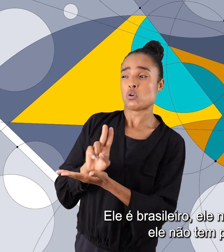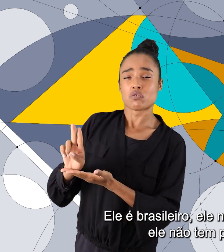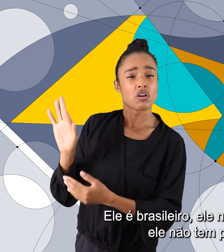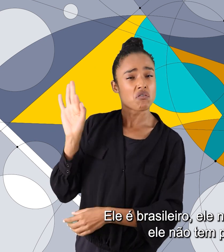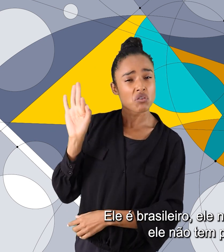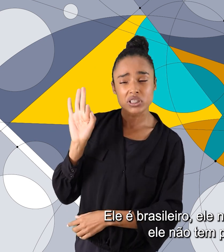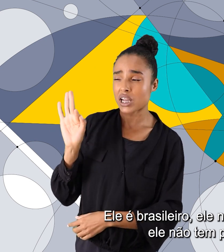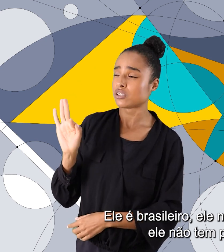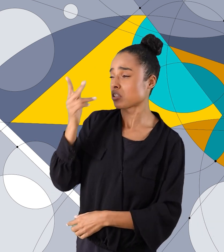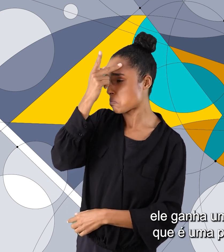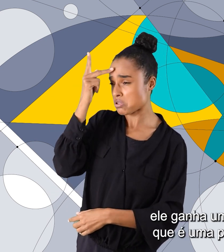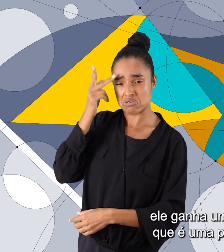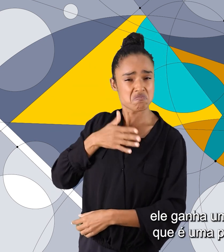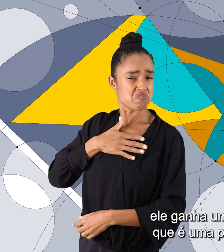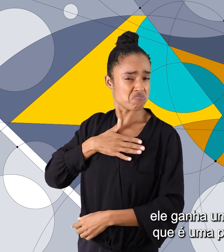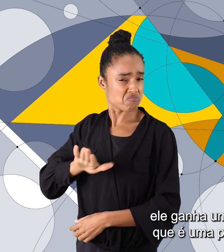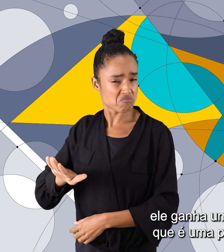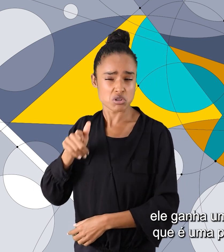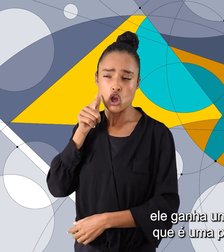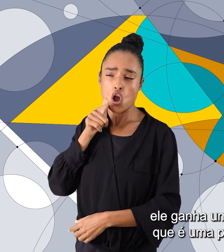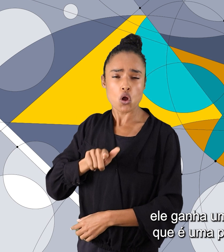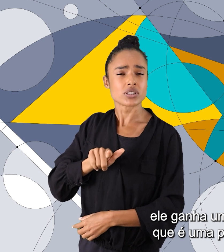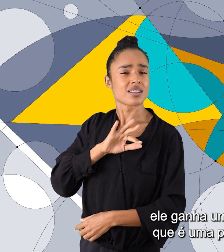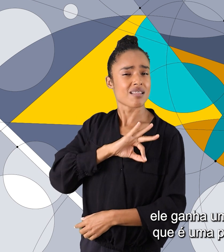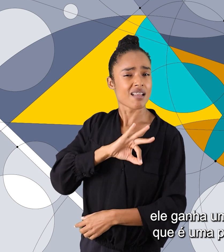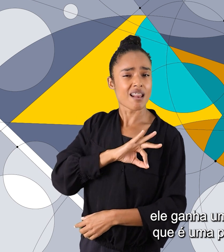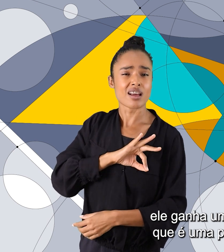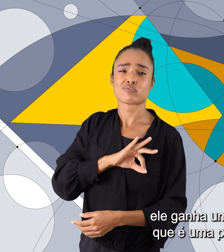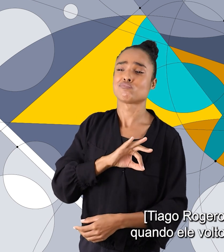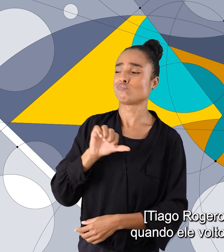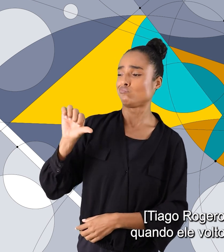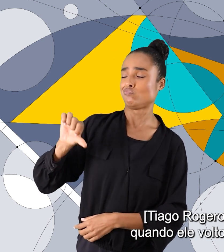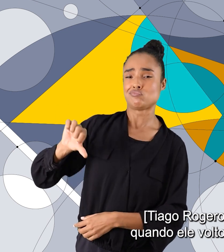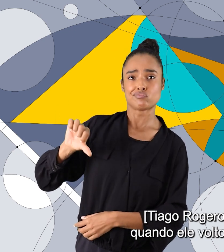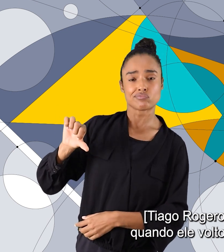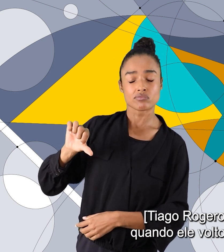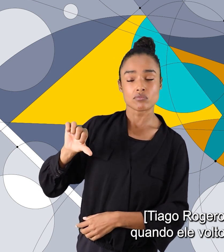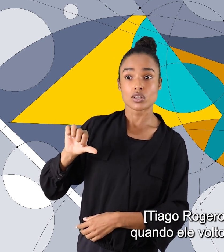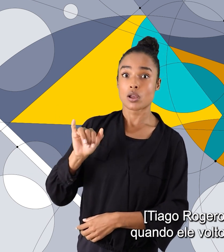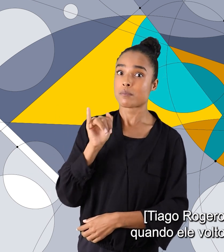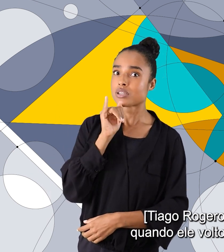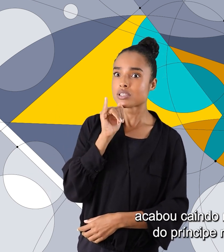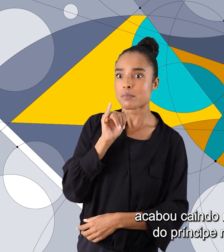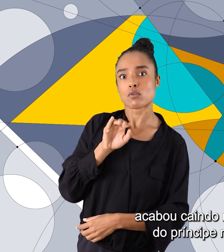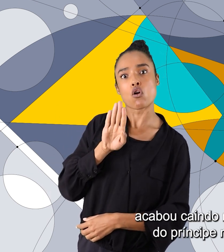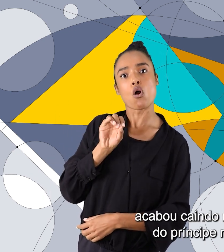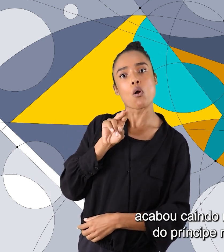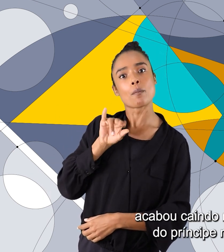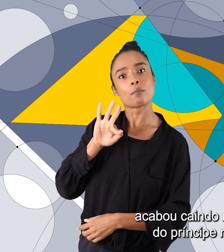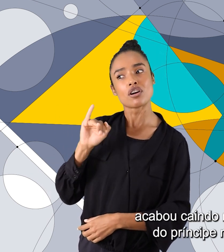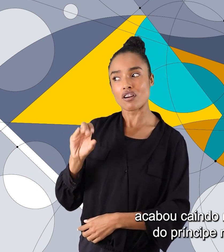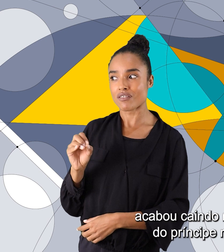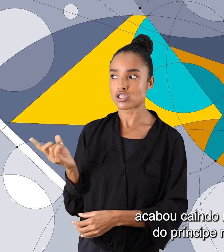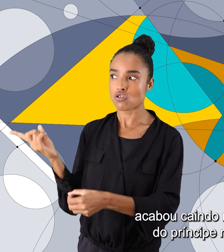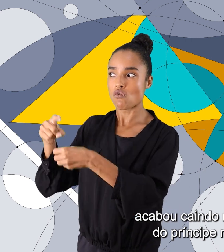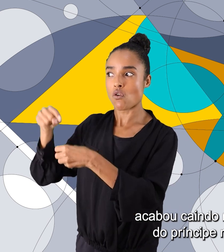ele não tem dinheiro, ele não tem prestígio, ele ganha um salário que é uma porcaria. Só que quando ele voltou ao Brasil, acabou caindo nas graças